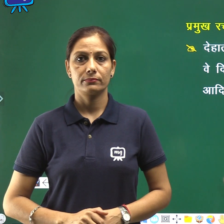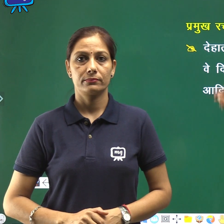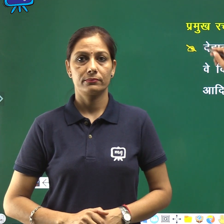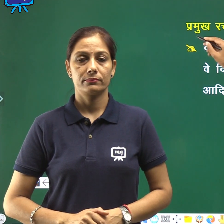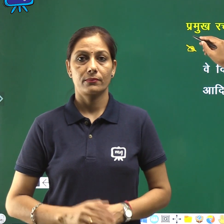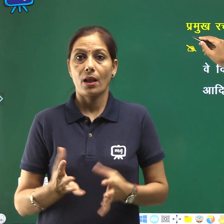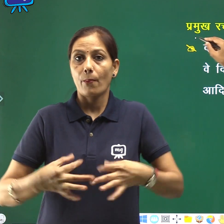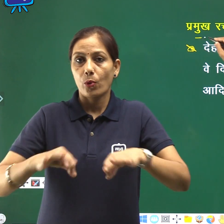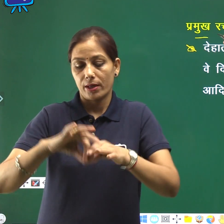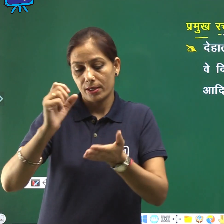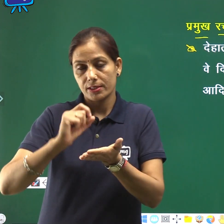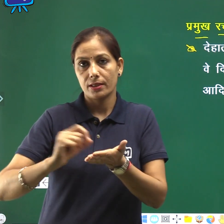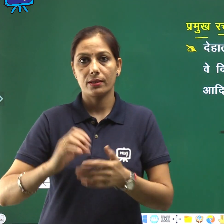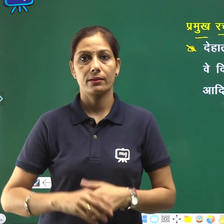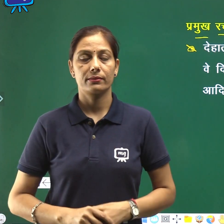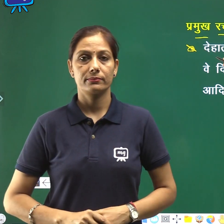प्रमुख रचनाएं